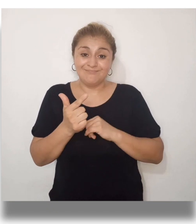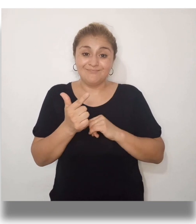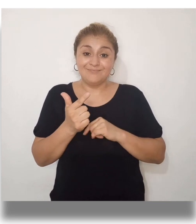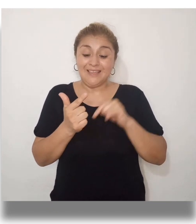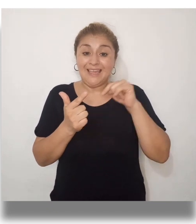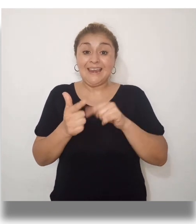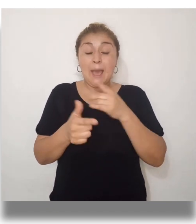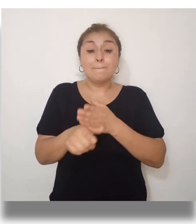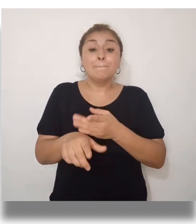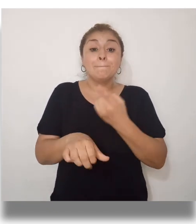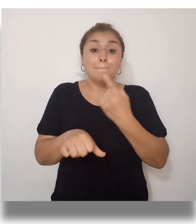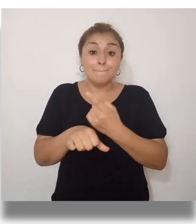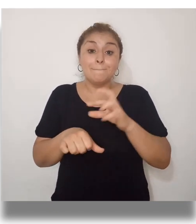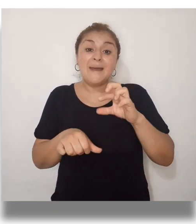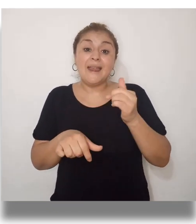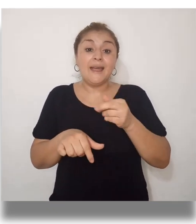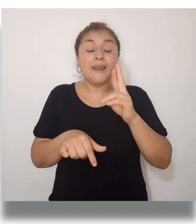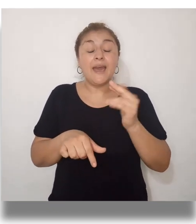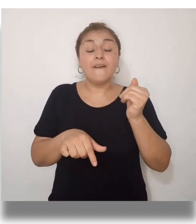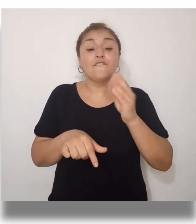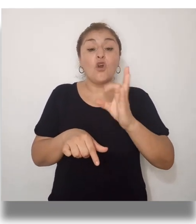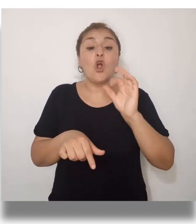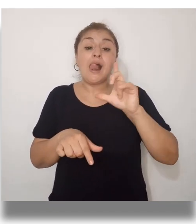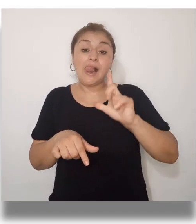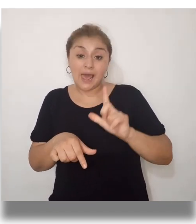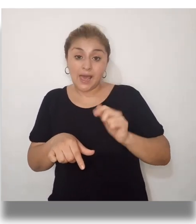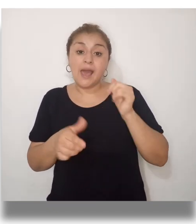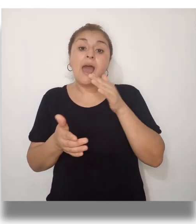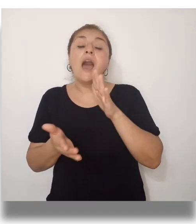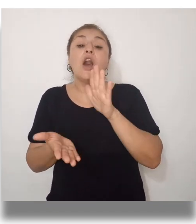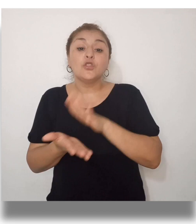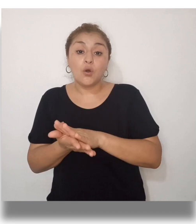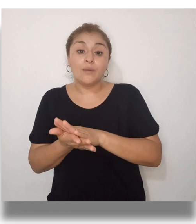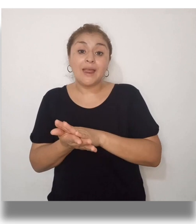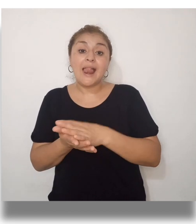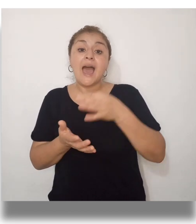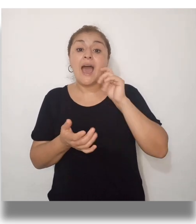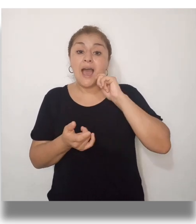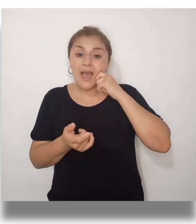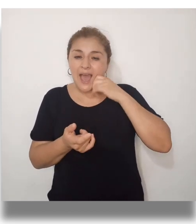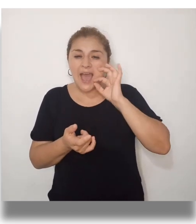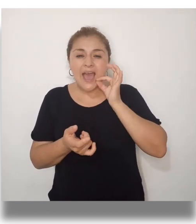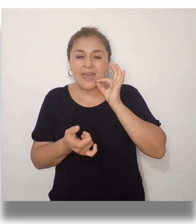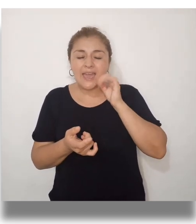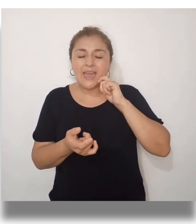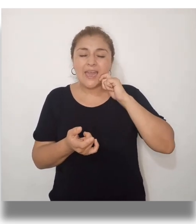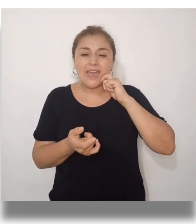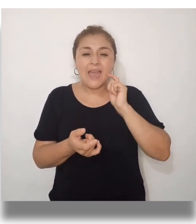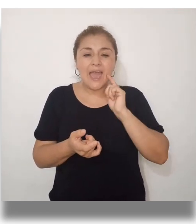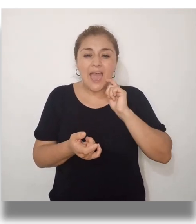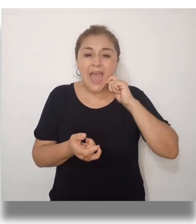anteriormente en la parábola de la oveja perdida y en la parábola de la moneda perdida Jesús